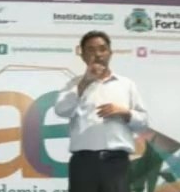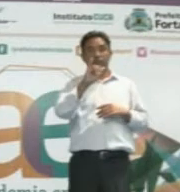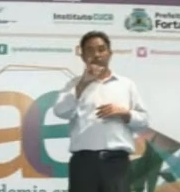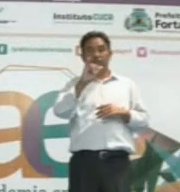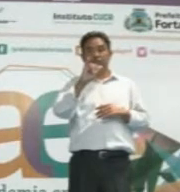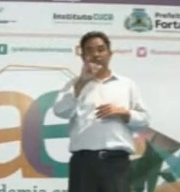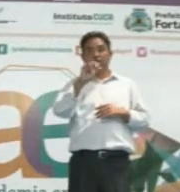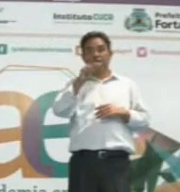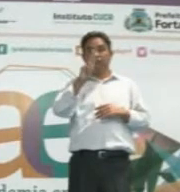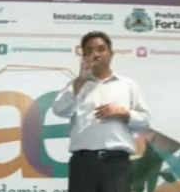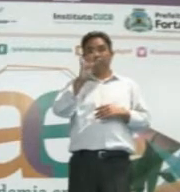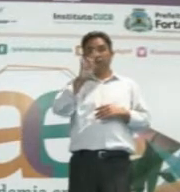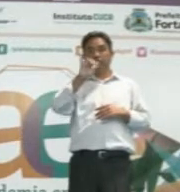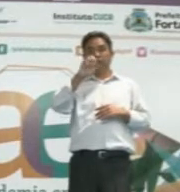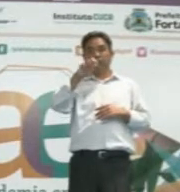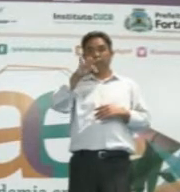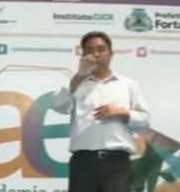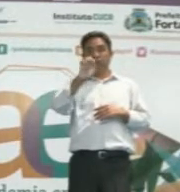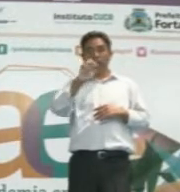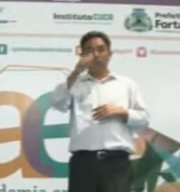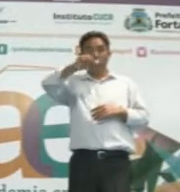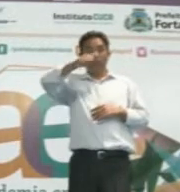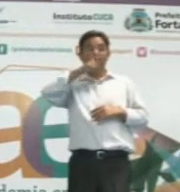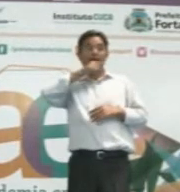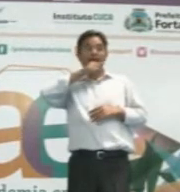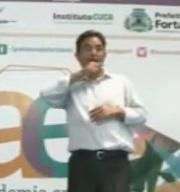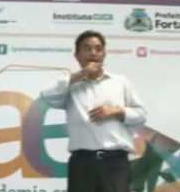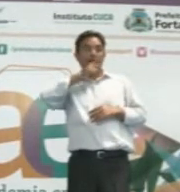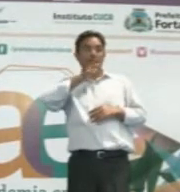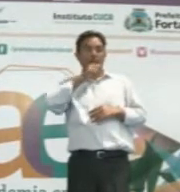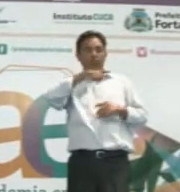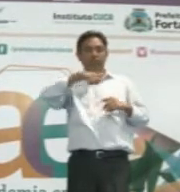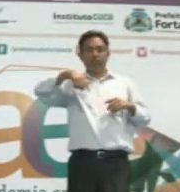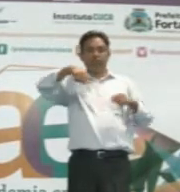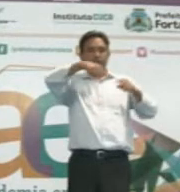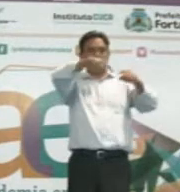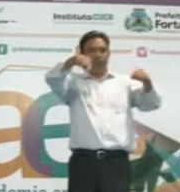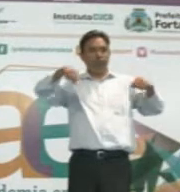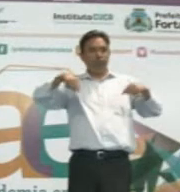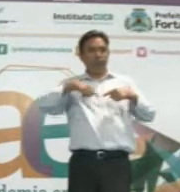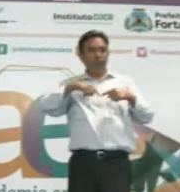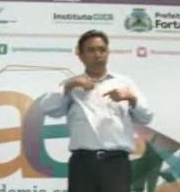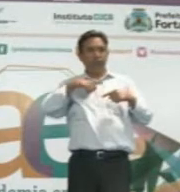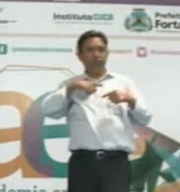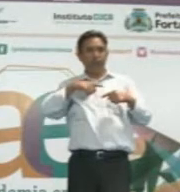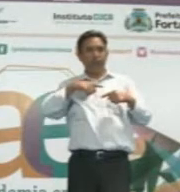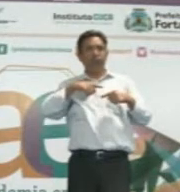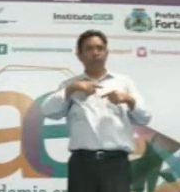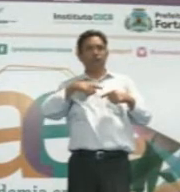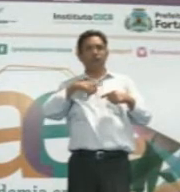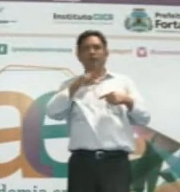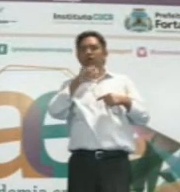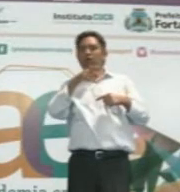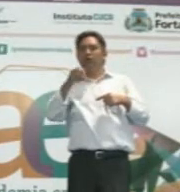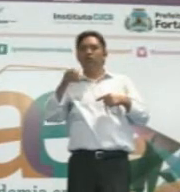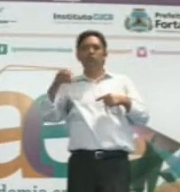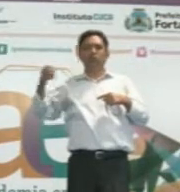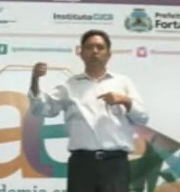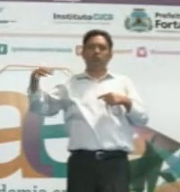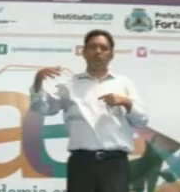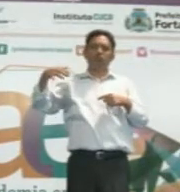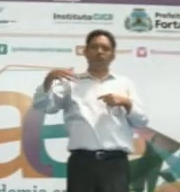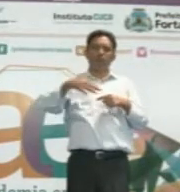lago. A análise da água de um lago que recebe a descarga de águas residuais provenientes